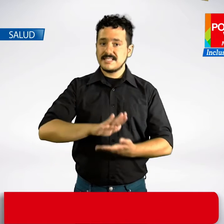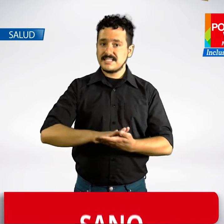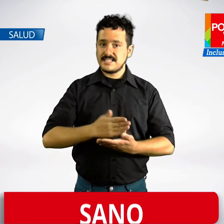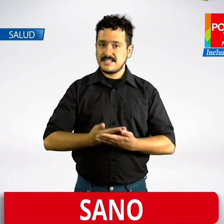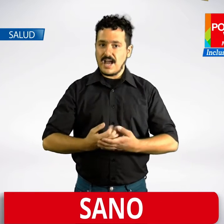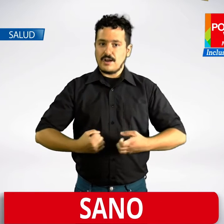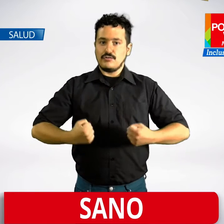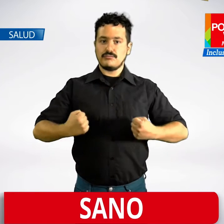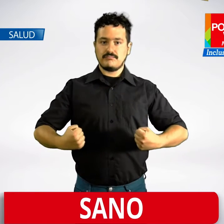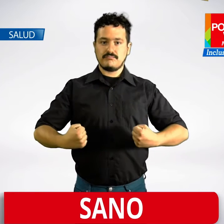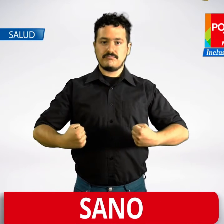sano,